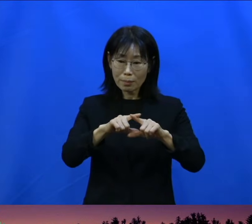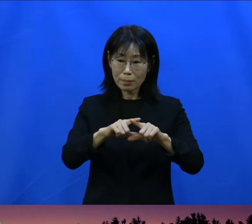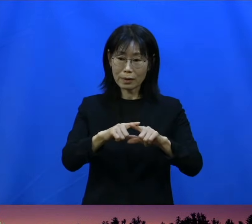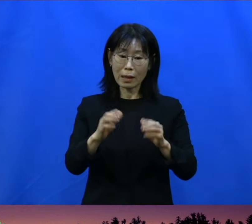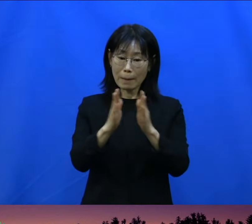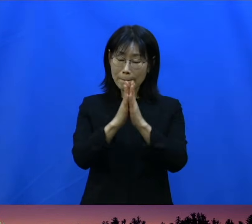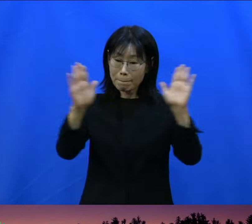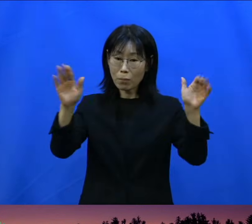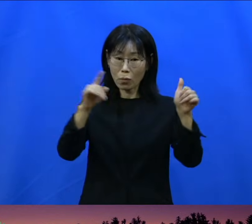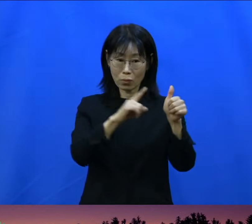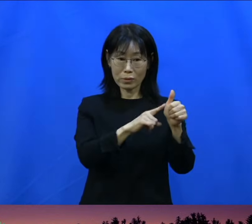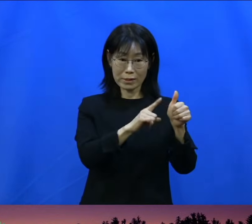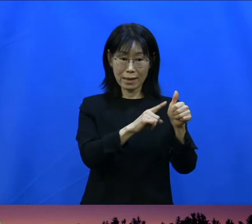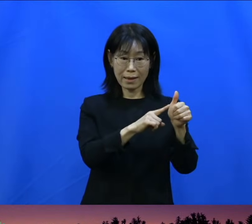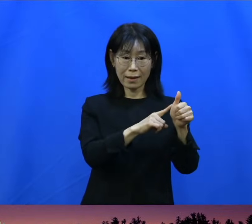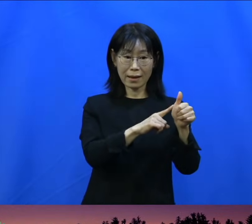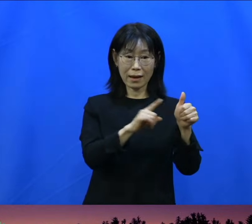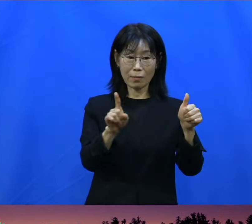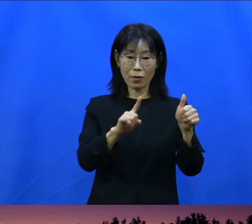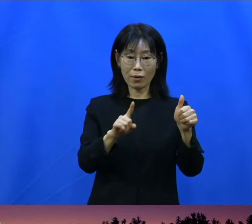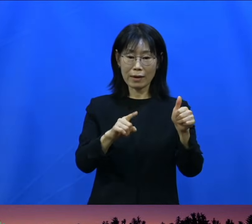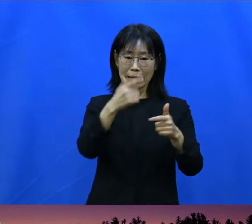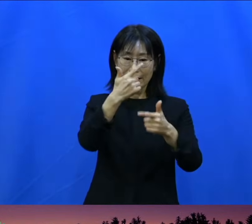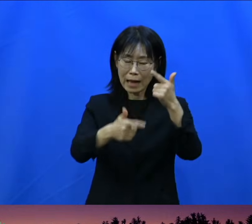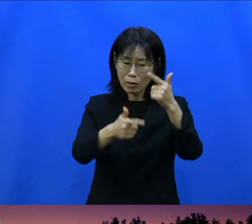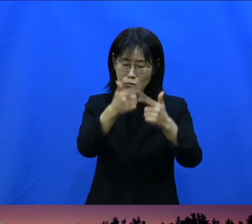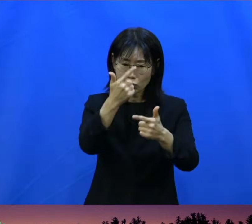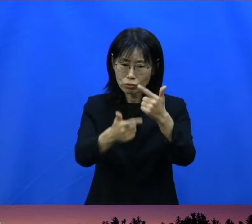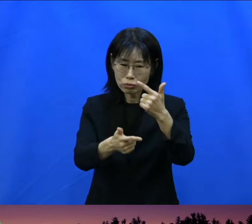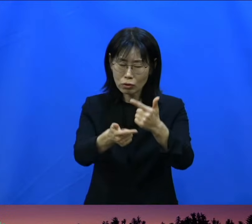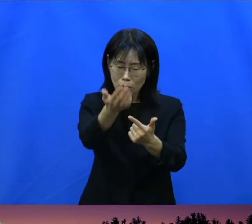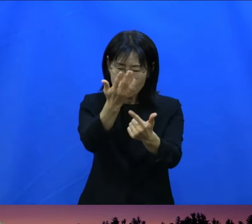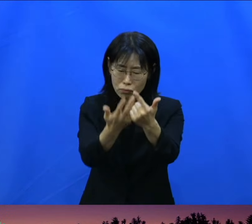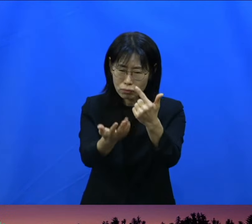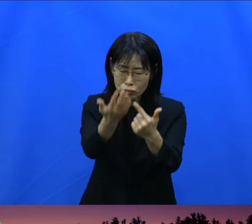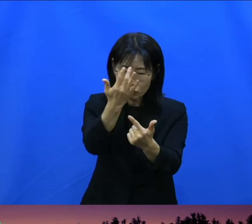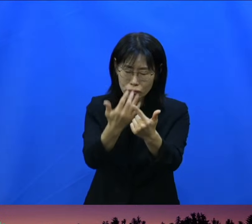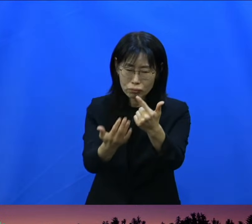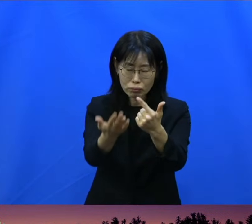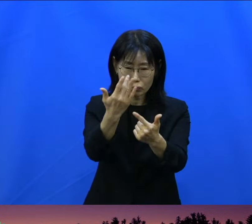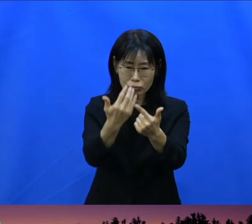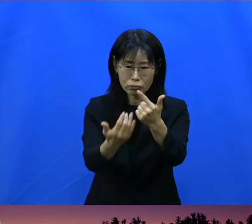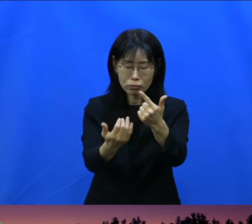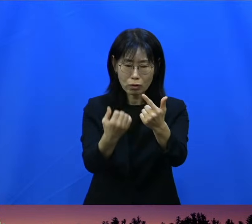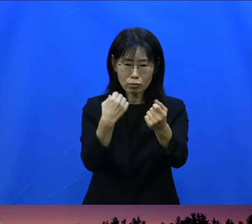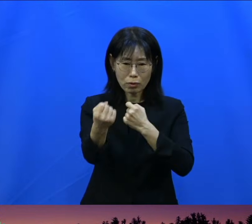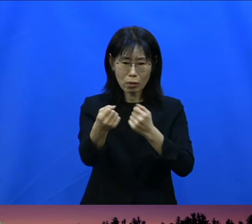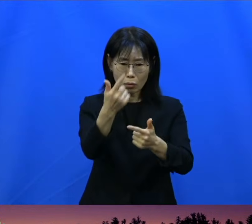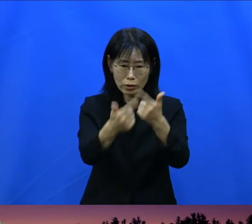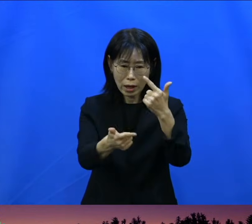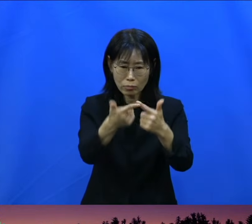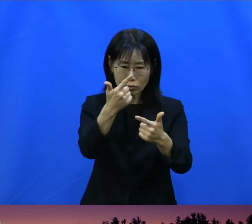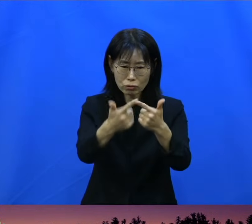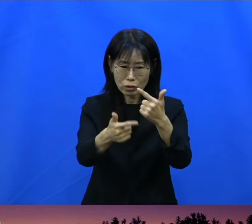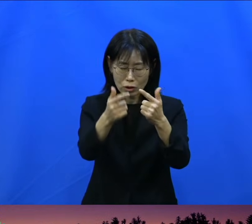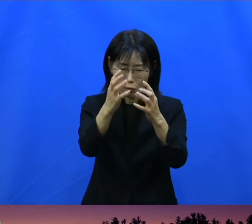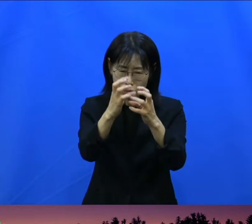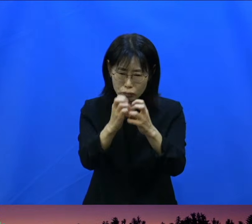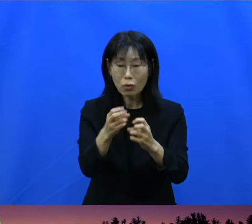모세가 여러분 가시떨기 가운데 타는 불꽃을 어느 날 본 거잖아요. 여러분 40년 동안 다녔던 길이에요.